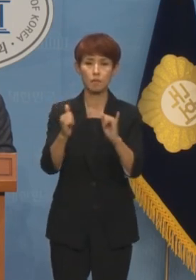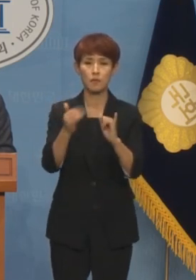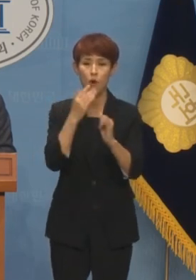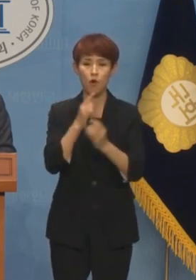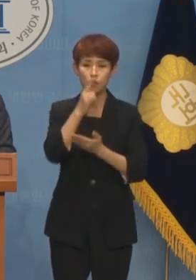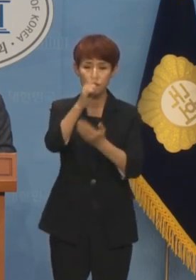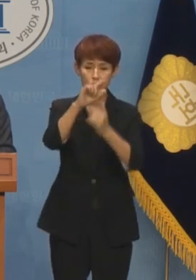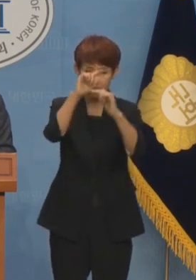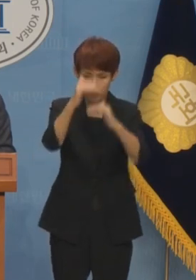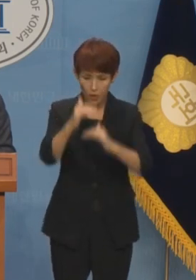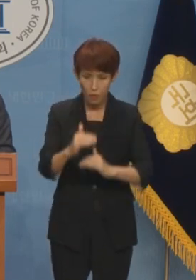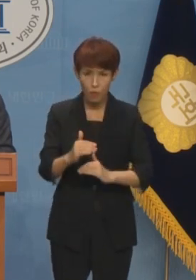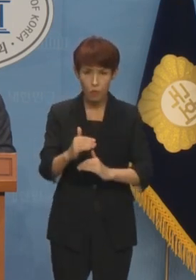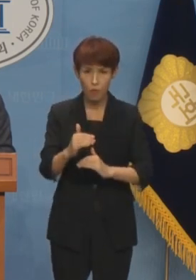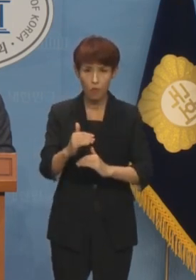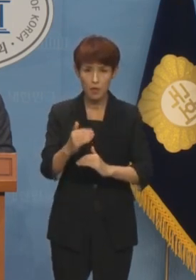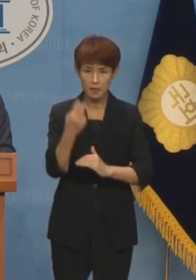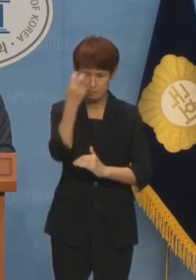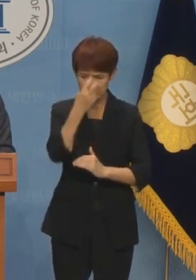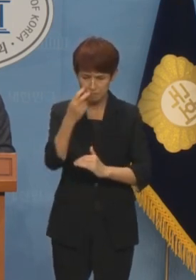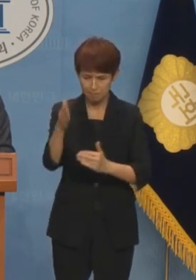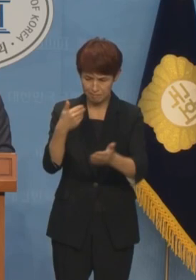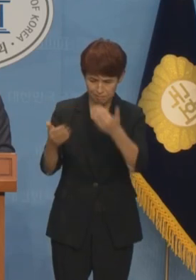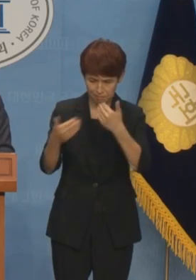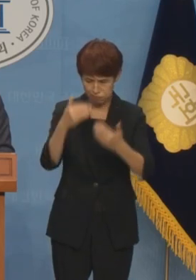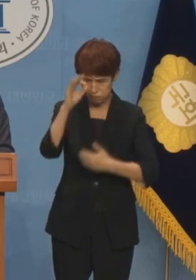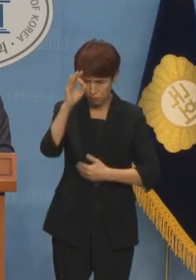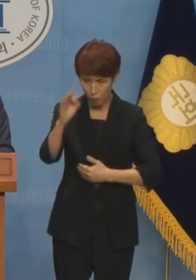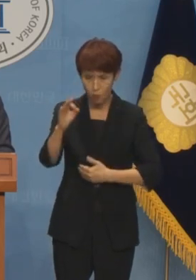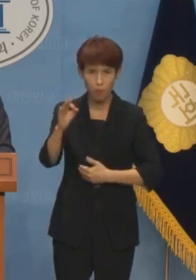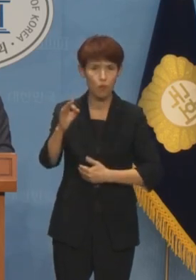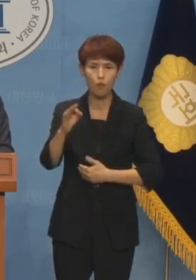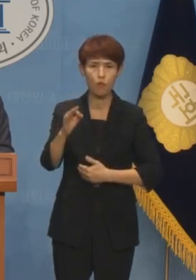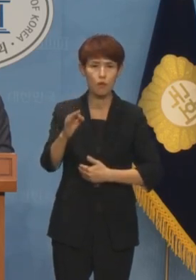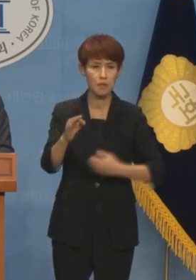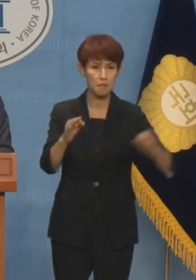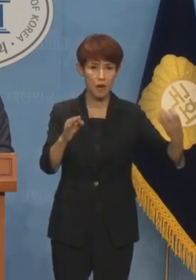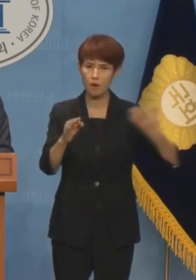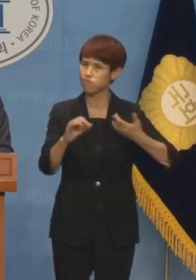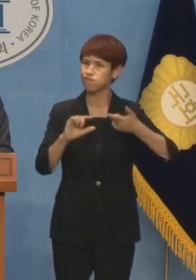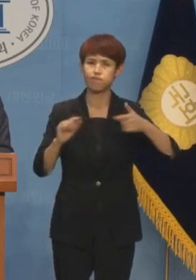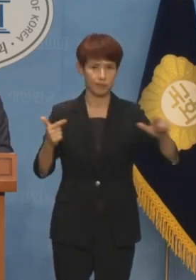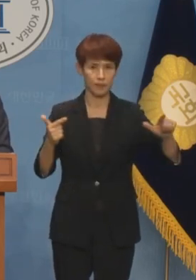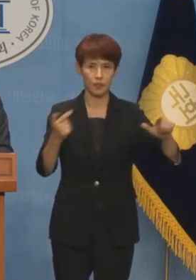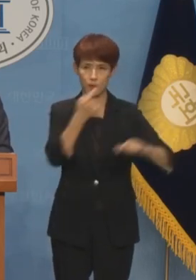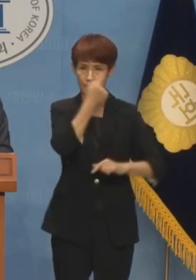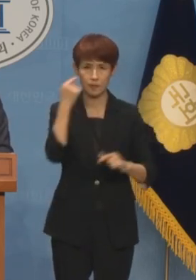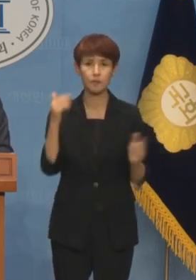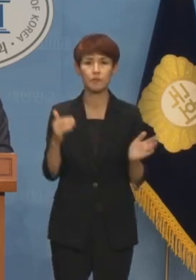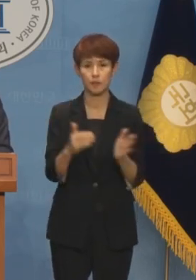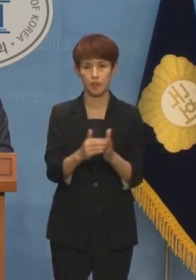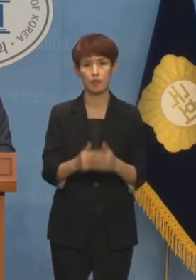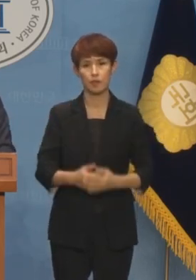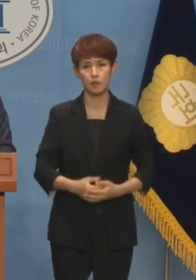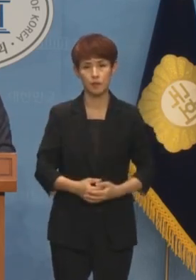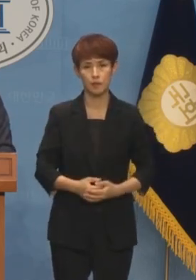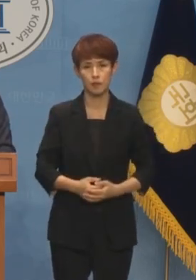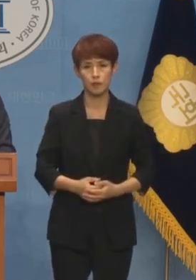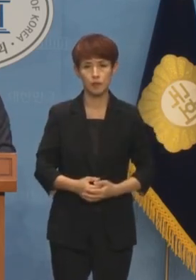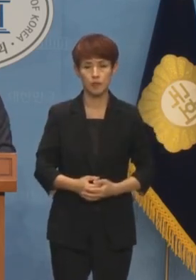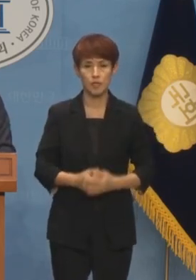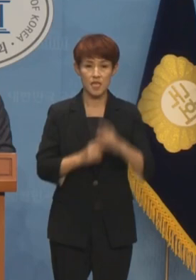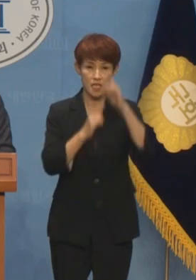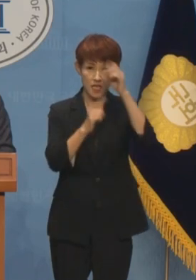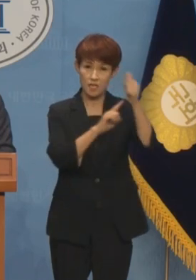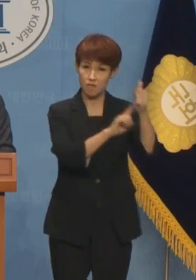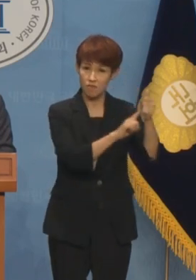기록 등을 전수조사해 해당 사실이 없었음을 확인하였다고 합니다. 게다가